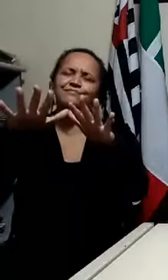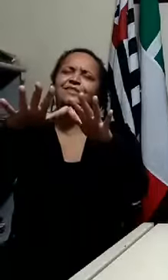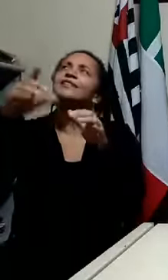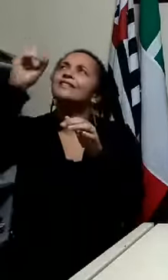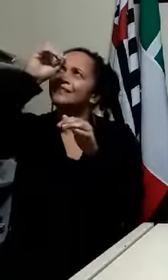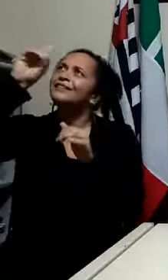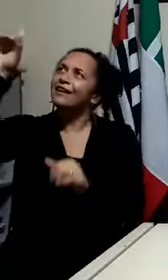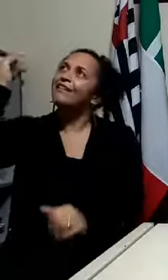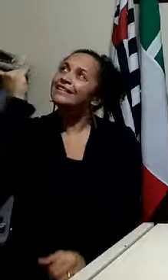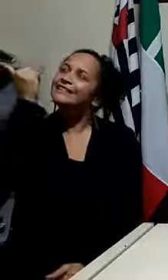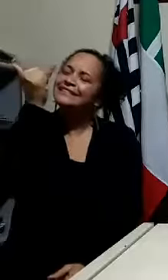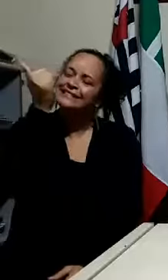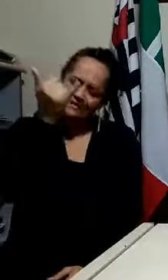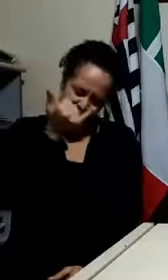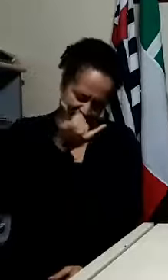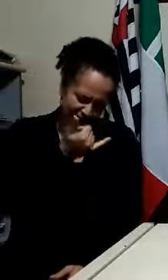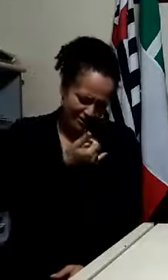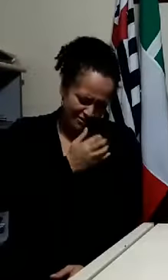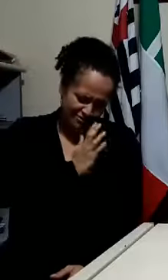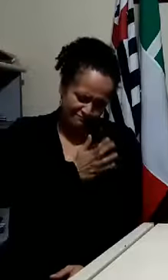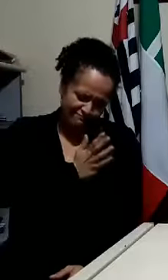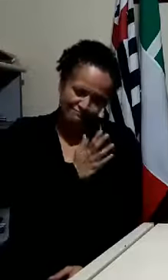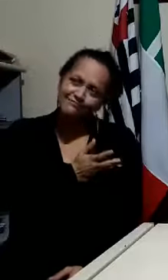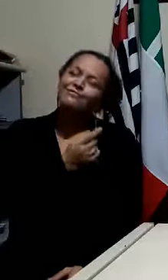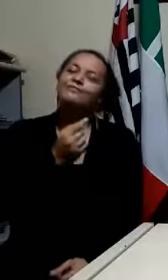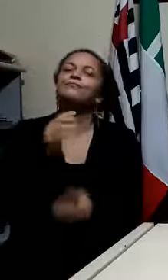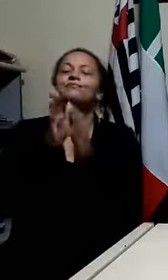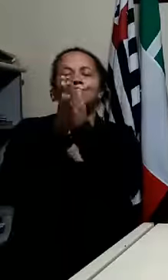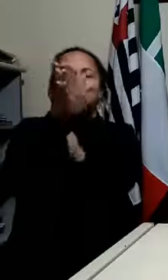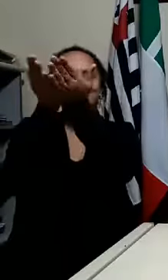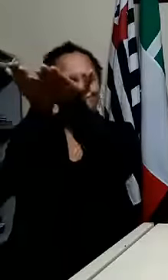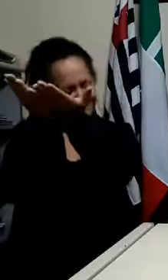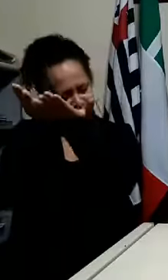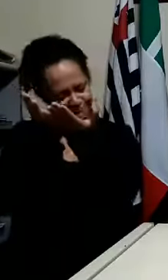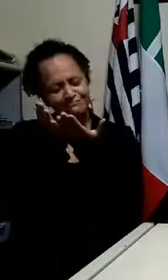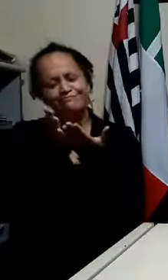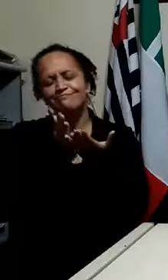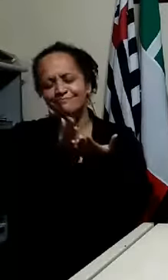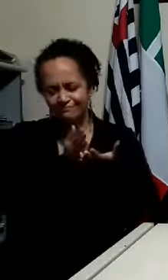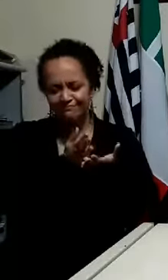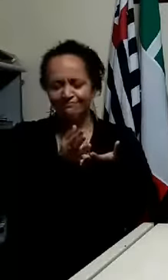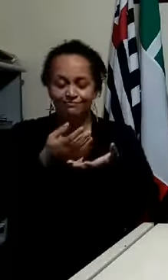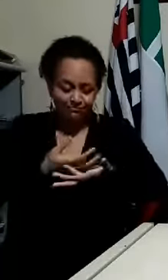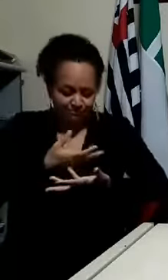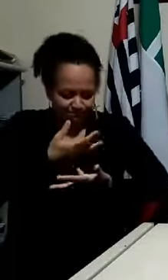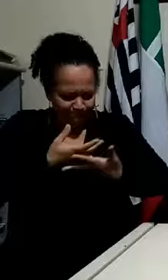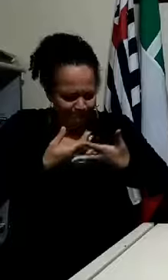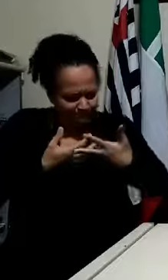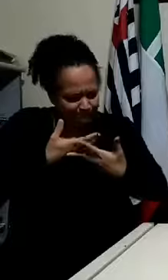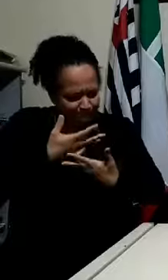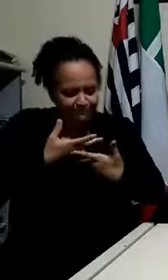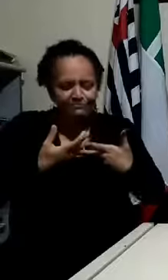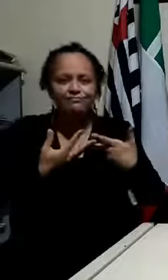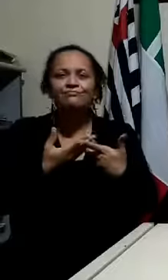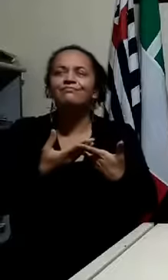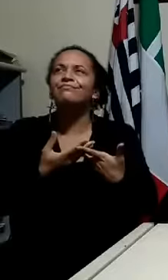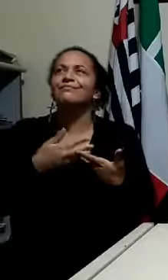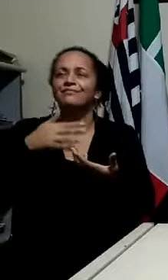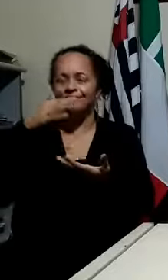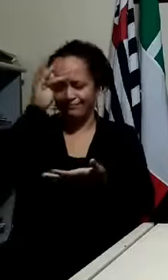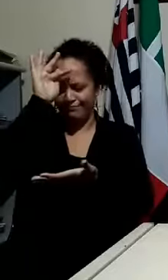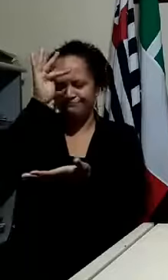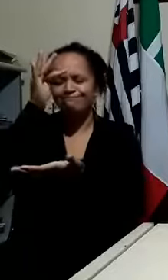eles nessa noite, através da sua palavra. Vivifica a tua palavra, Espírito Santo, e confirma